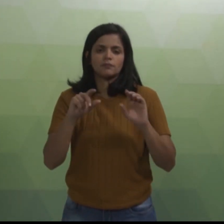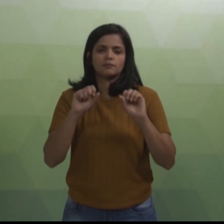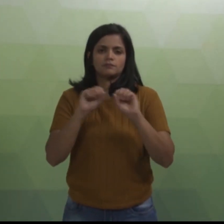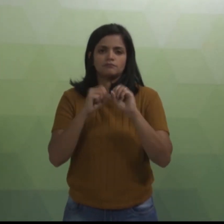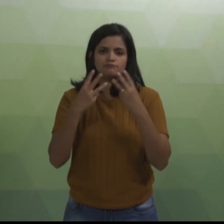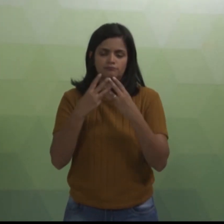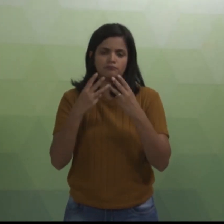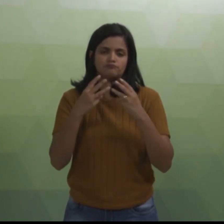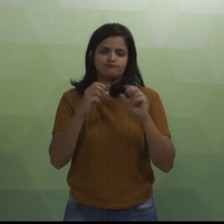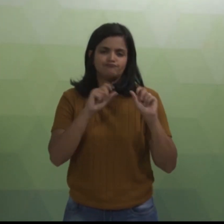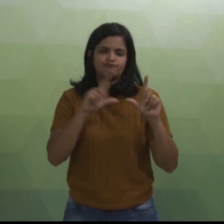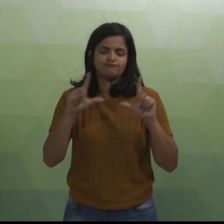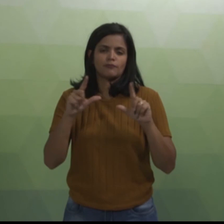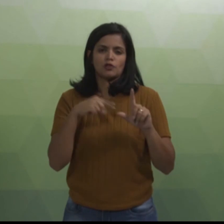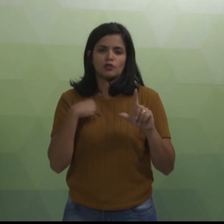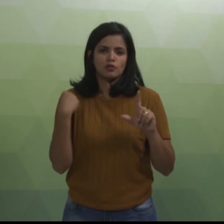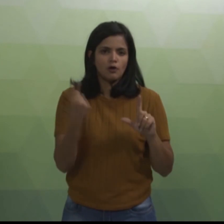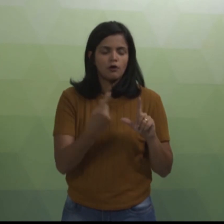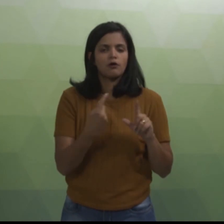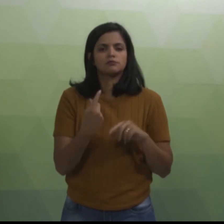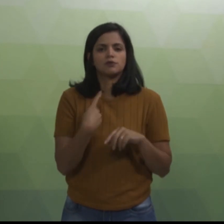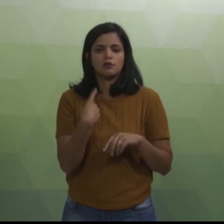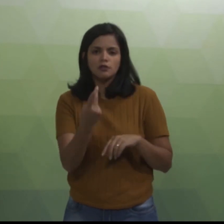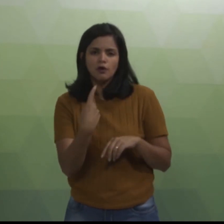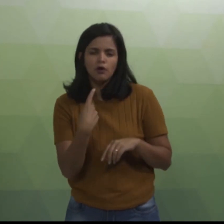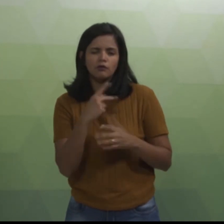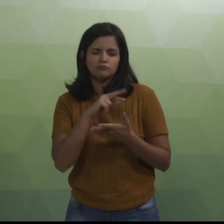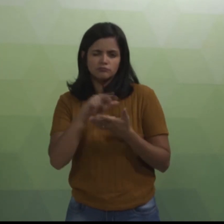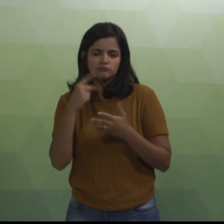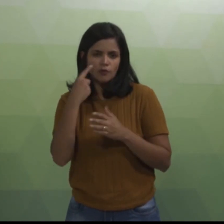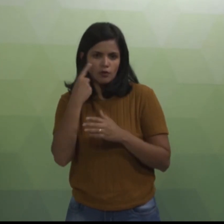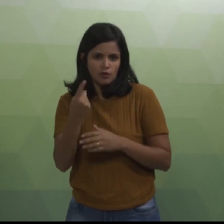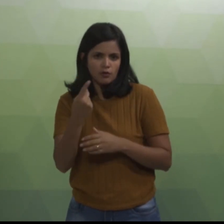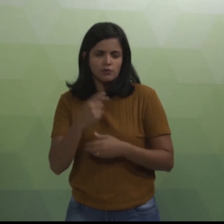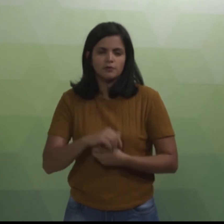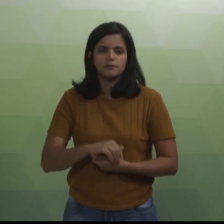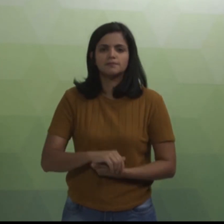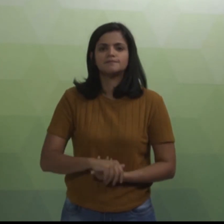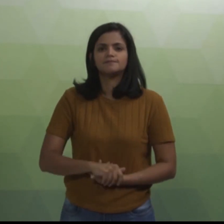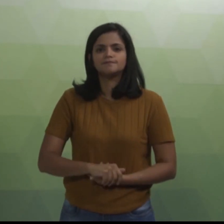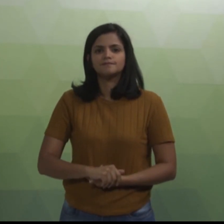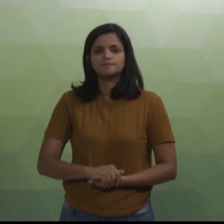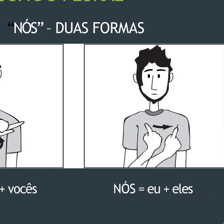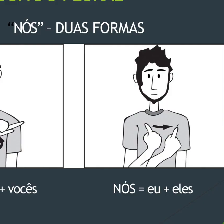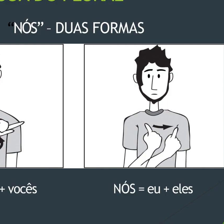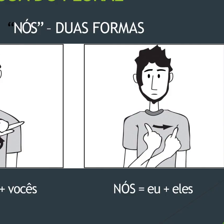Então, o slide mostrou ali a diferença entre nós dois e nós dois. Vejam.